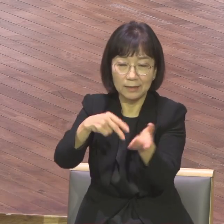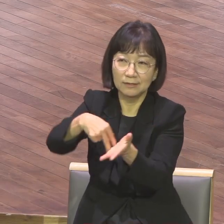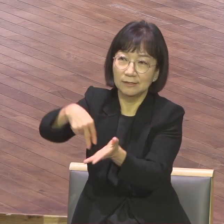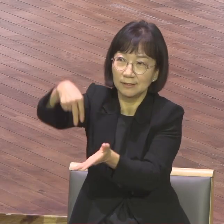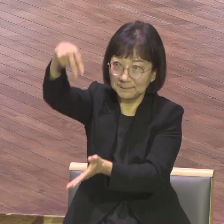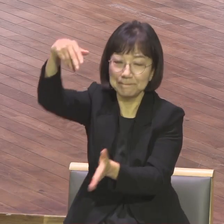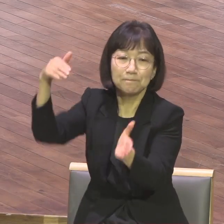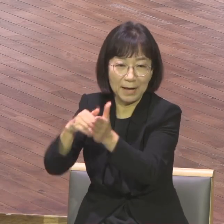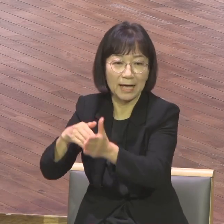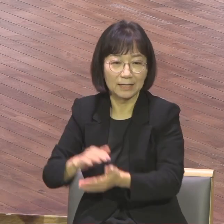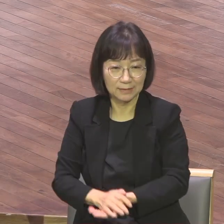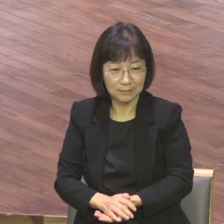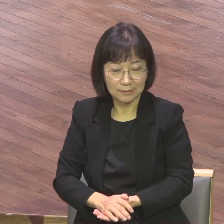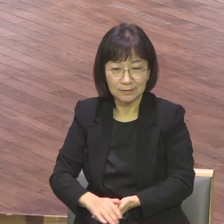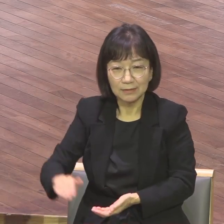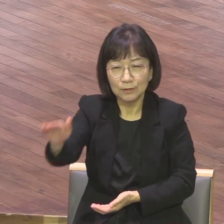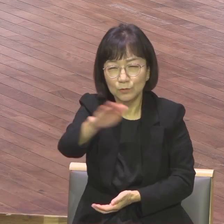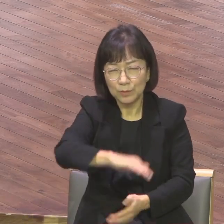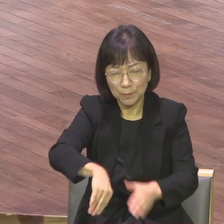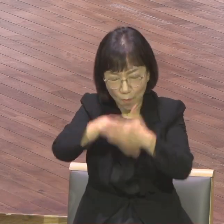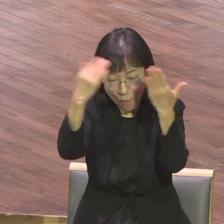문제 다 해결해 줬어요.